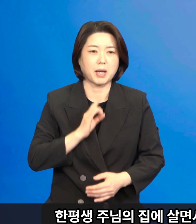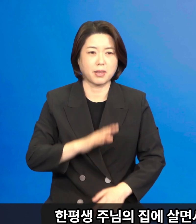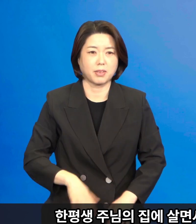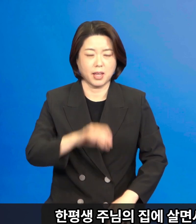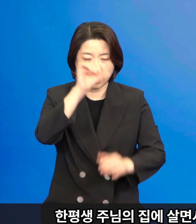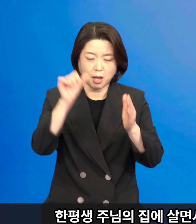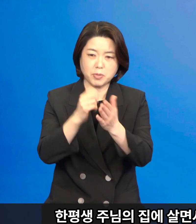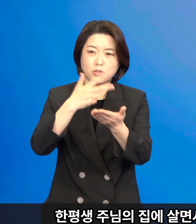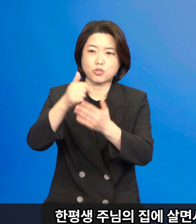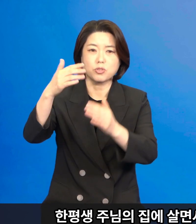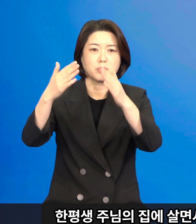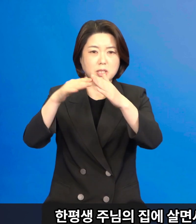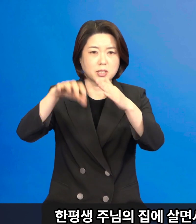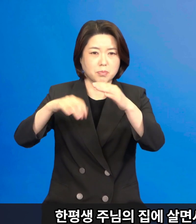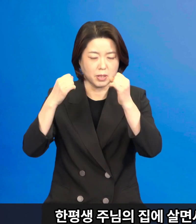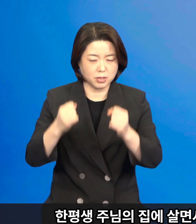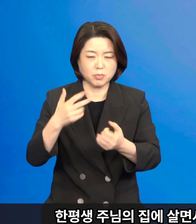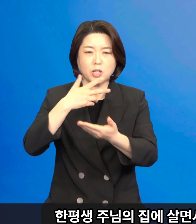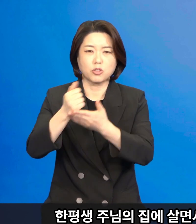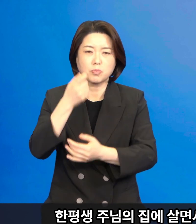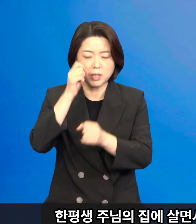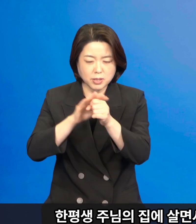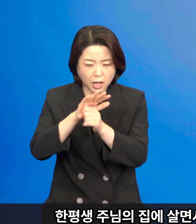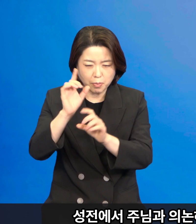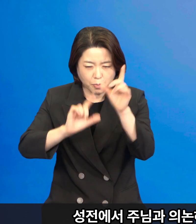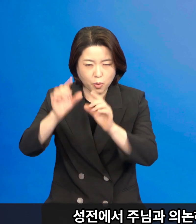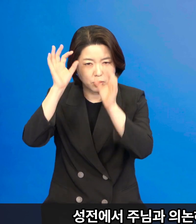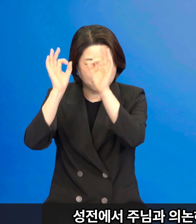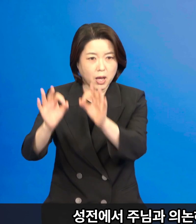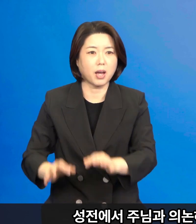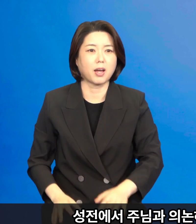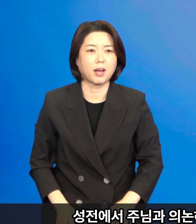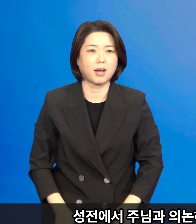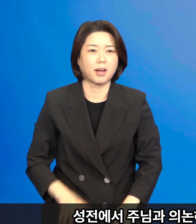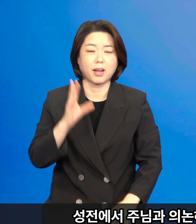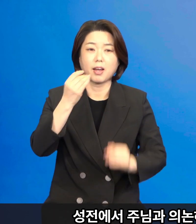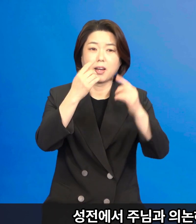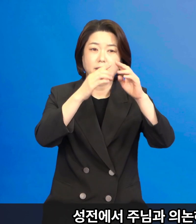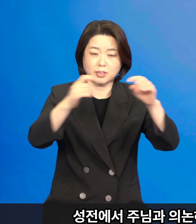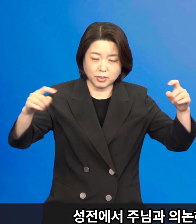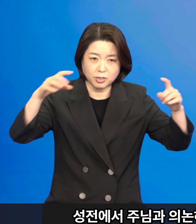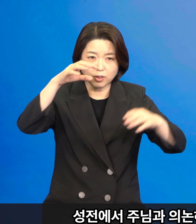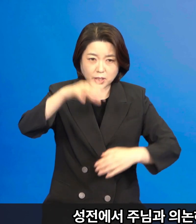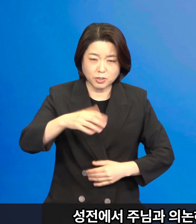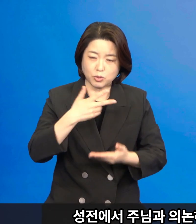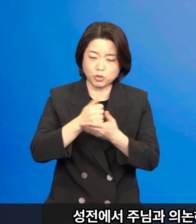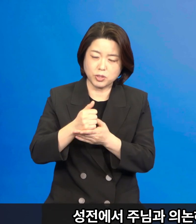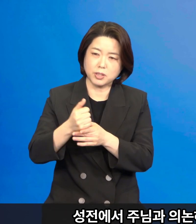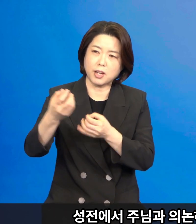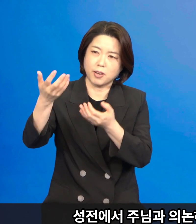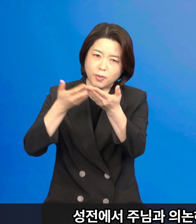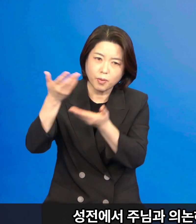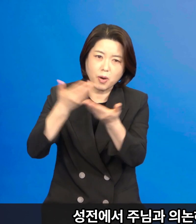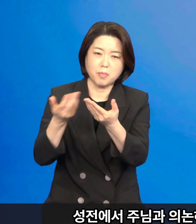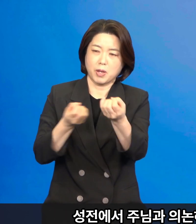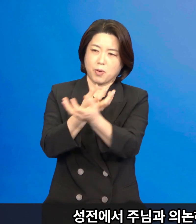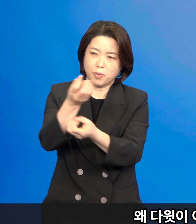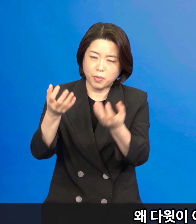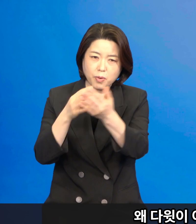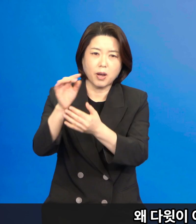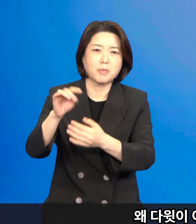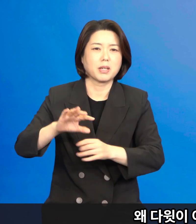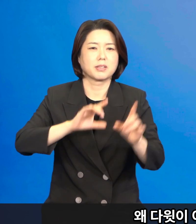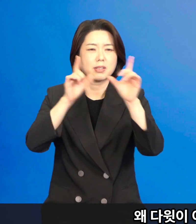집에 살면서 주님의 자비로우신 모습을 보는 것, 성전에서 주님과 의논하며 교제하며 살아가는